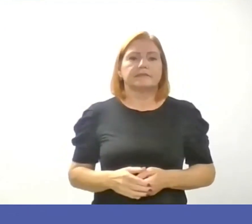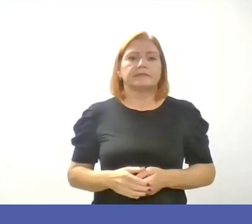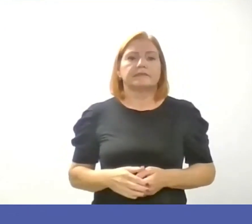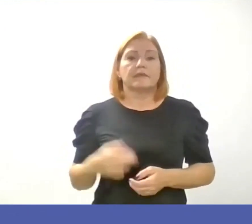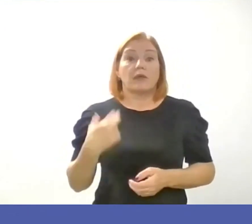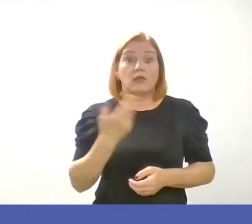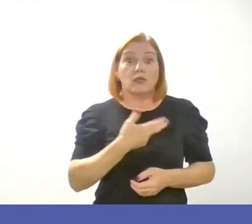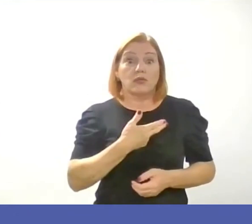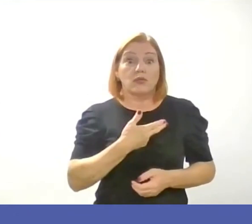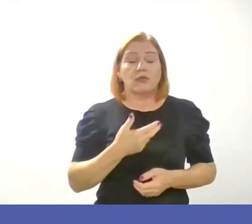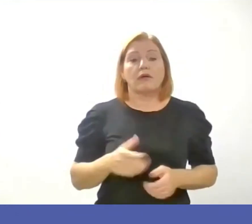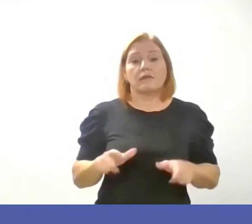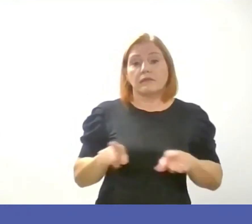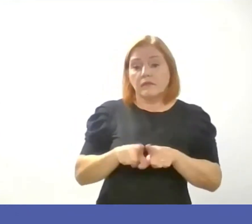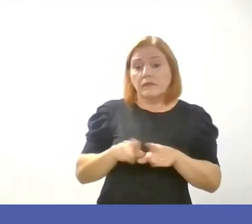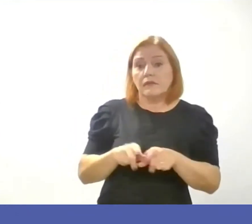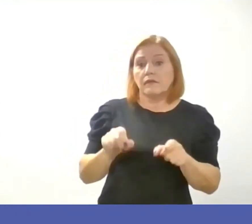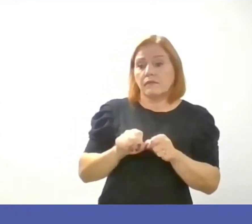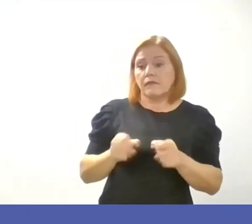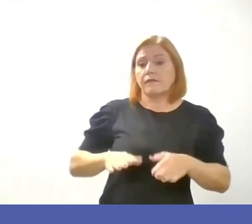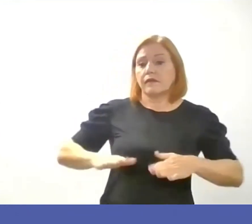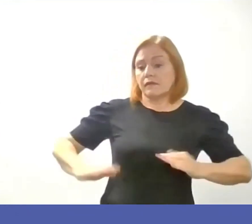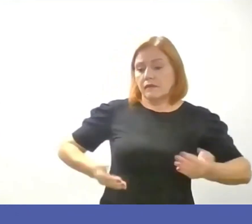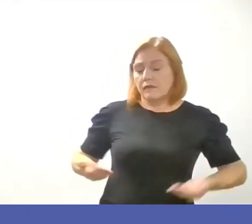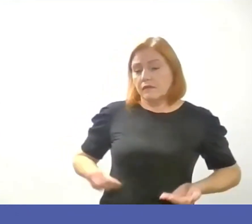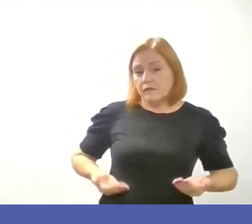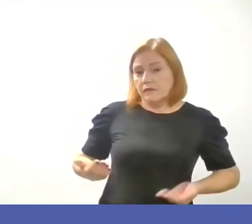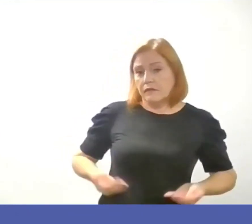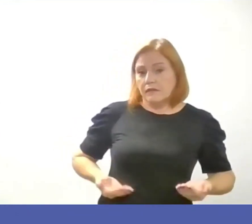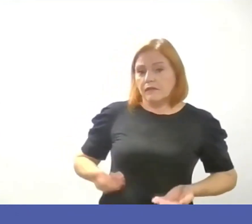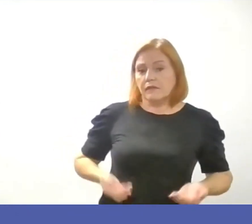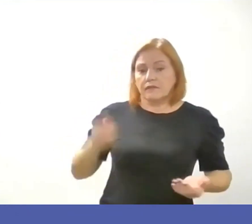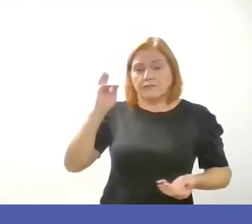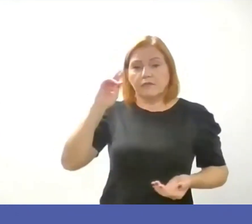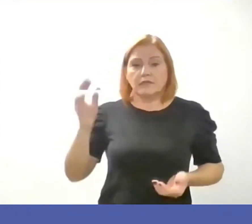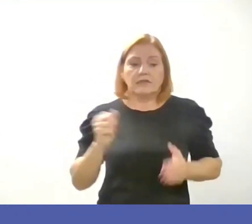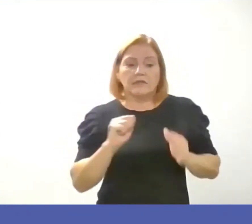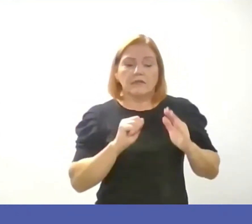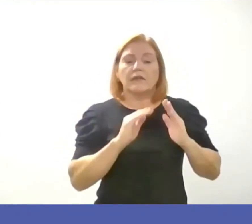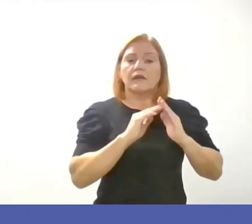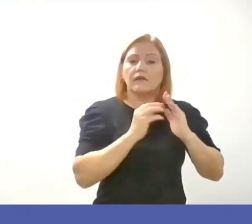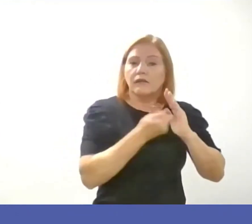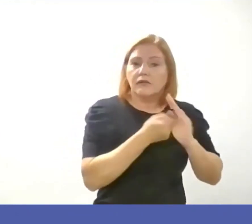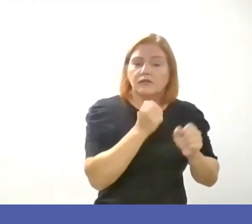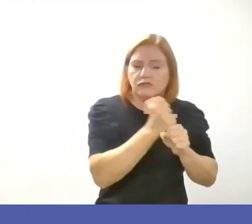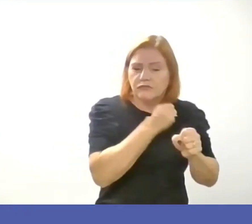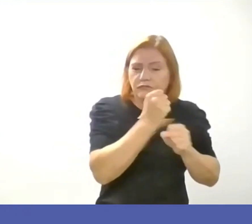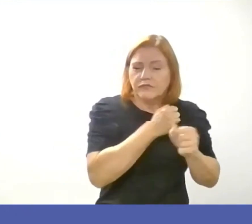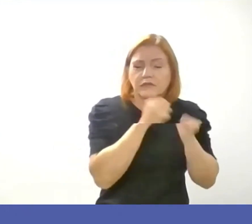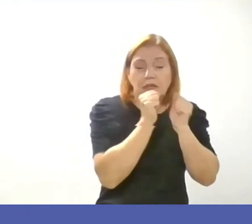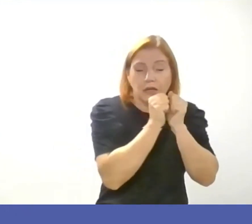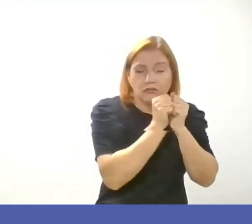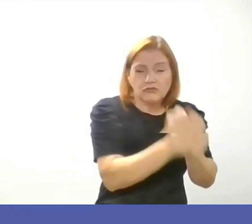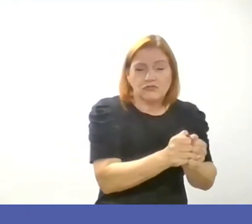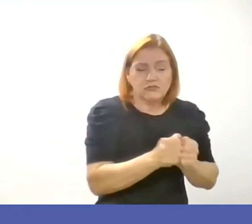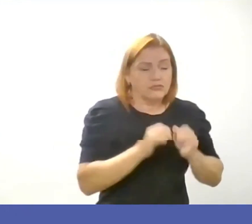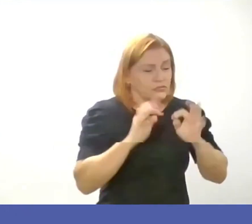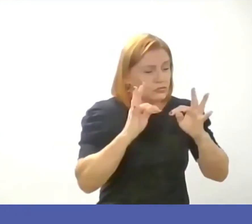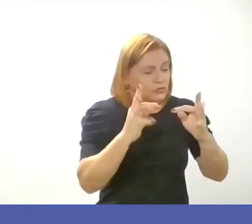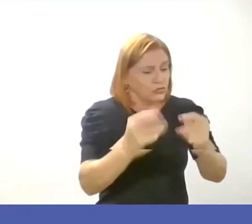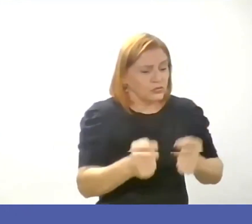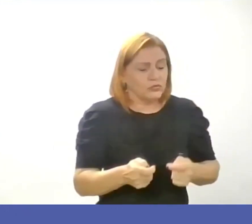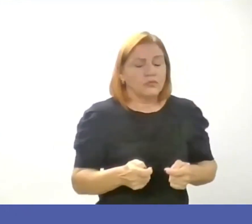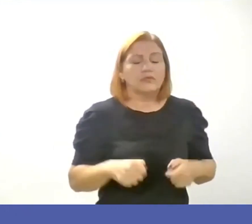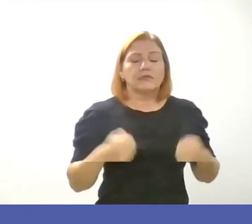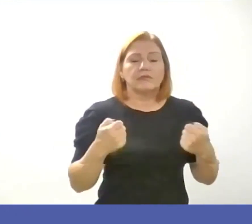Senhor e edificar a igreja junto conosco. Todos têm que aprender a negar a si mesmo,